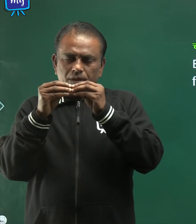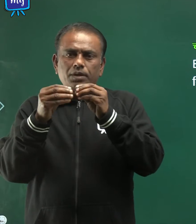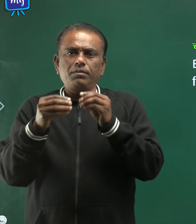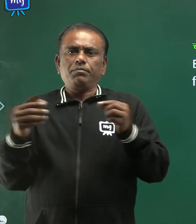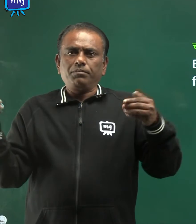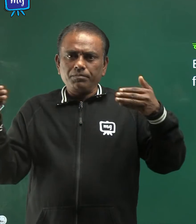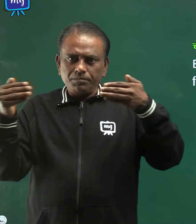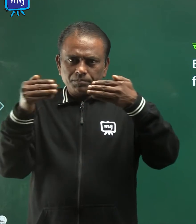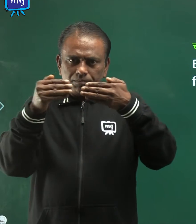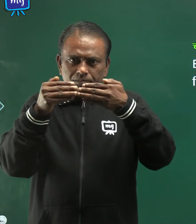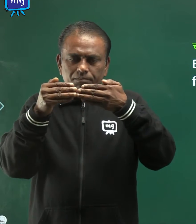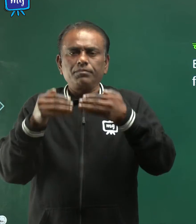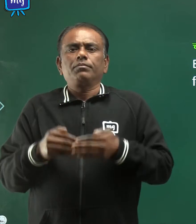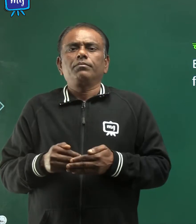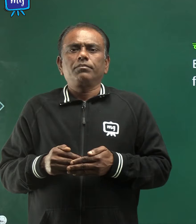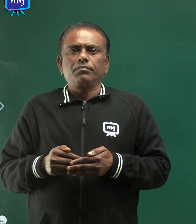मिलाते हैं।